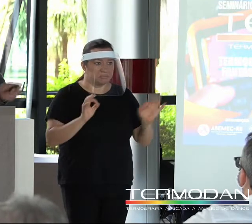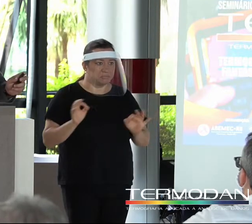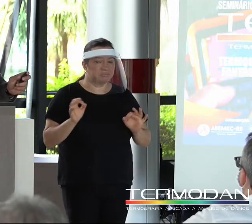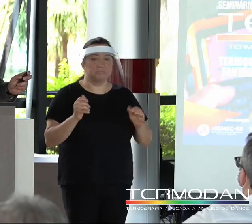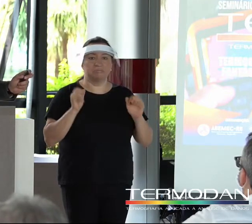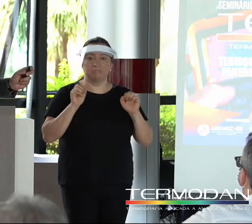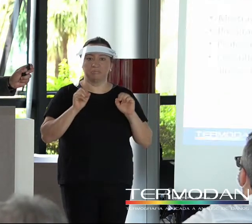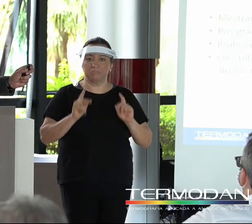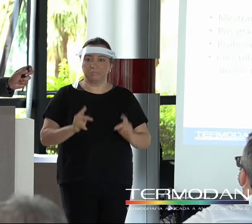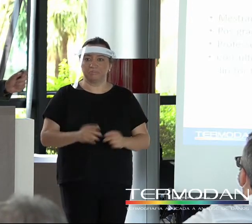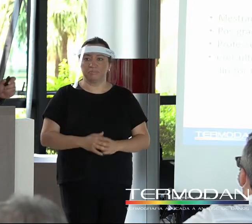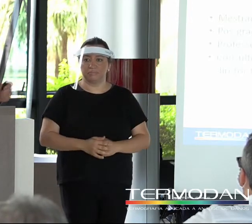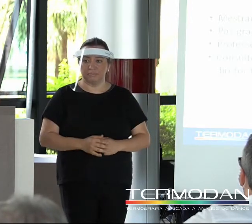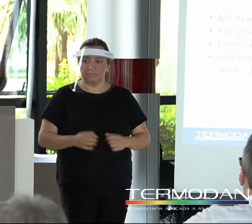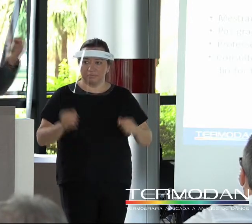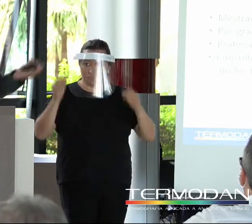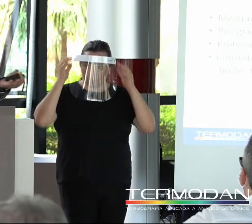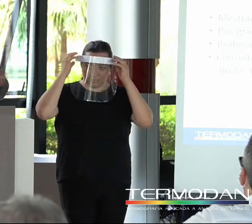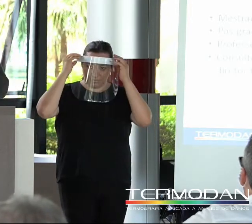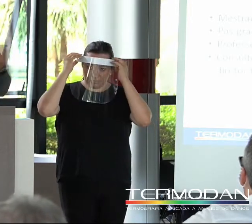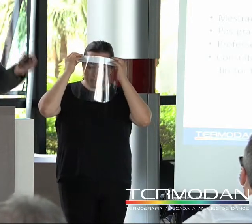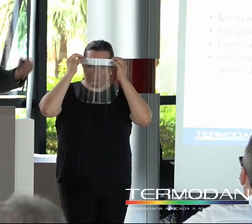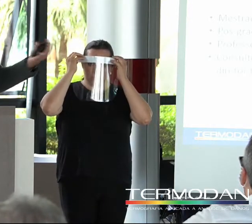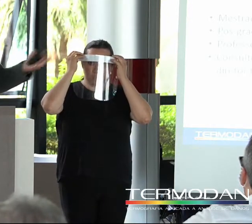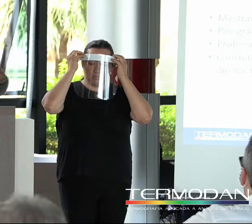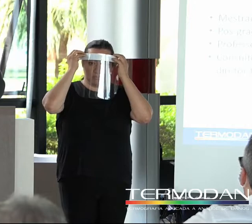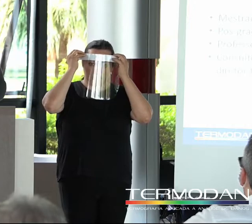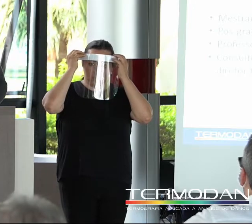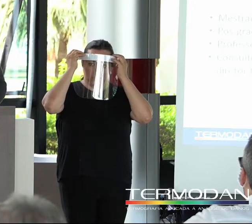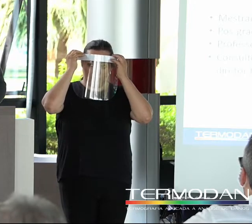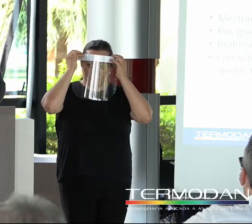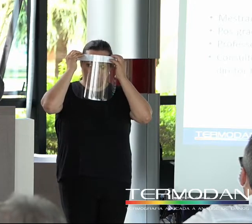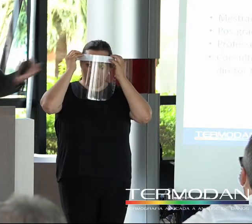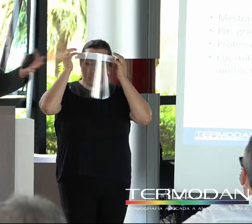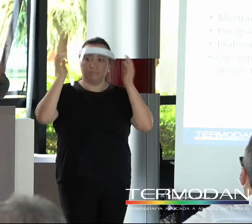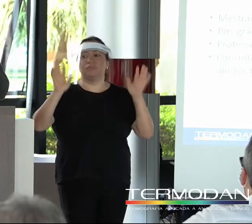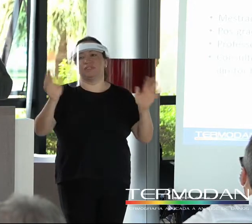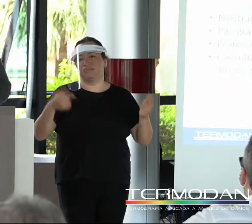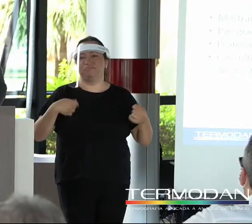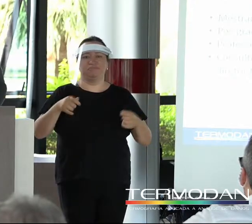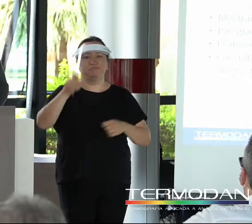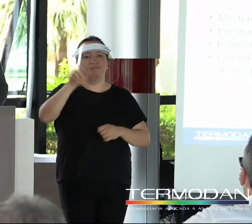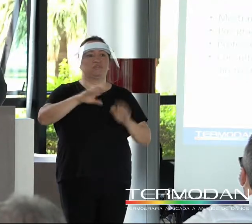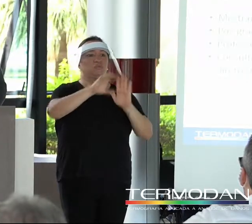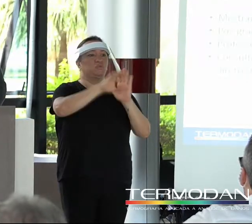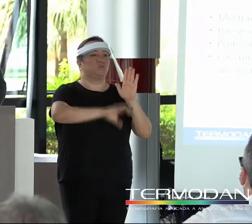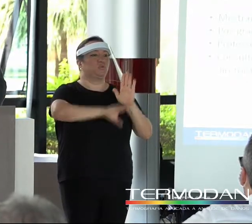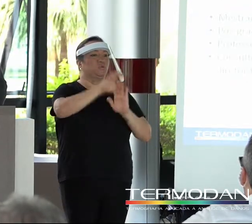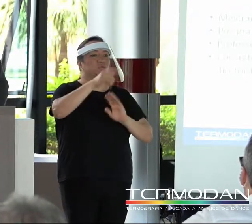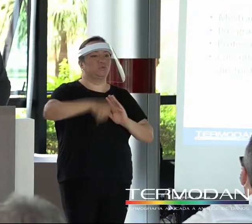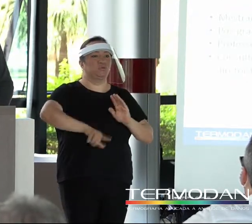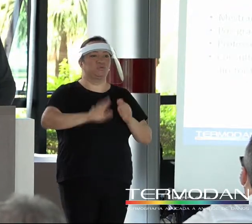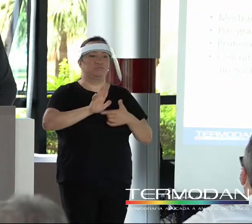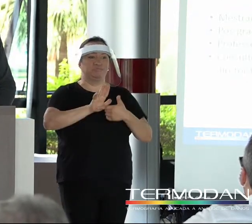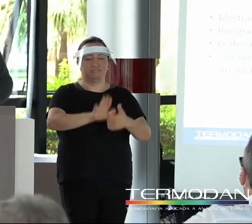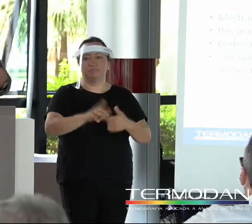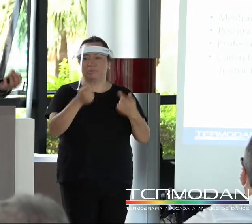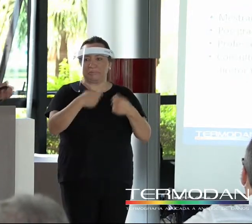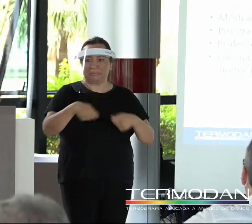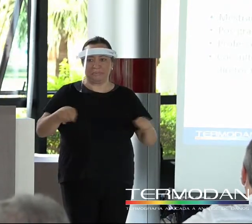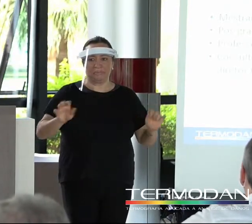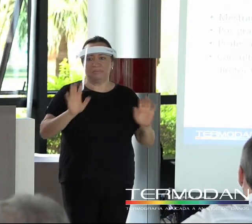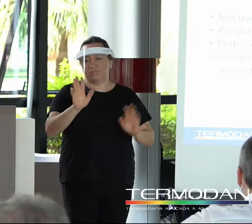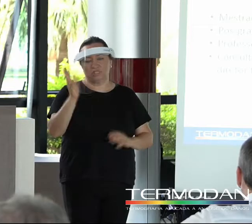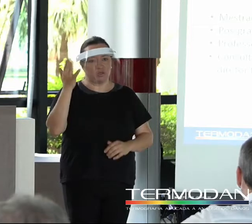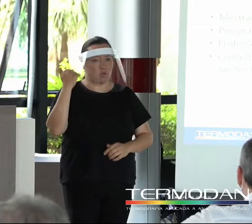pronto. Eu não vou me apresentar novamente, já fui apresentado, então vou pular essa parte de apresentação. Só queria que